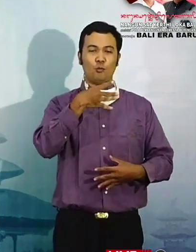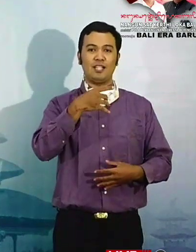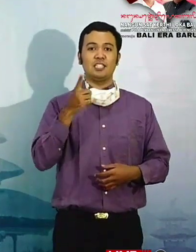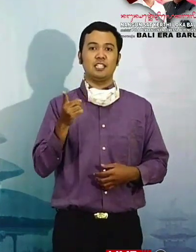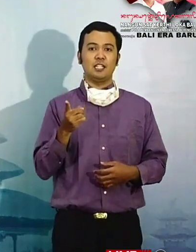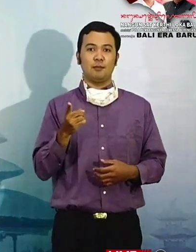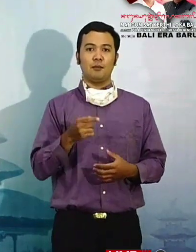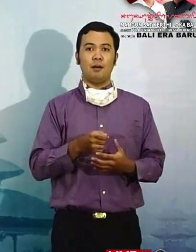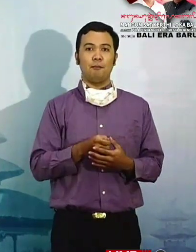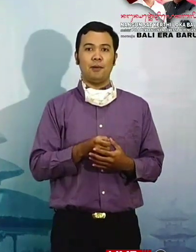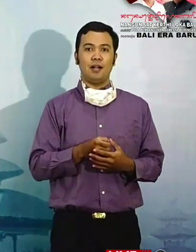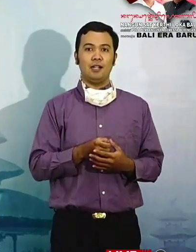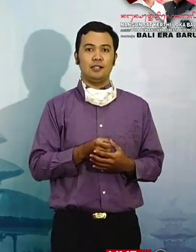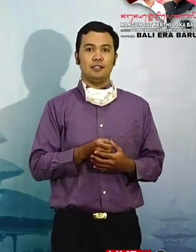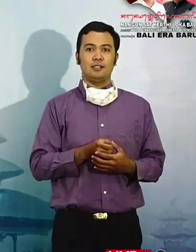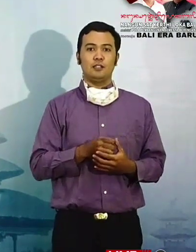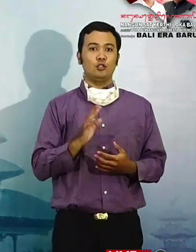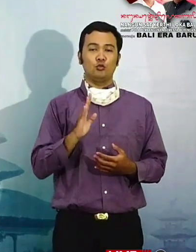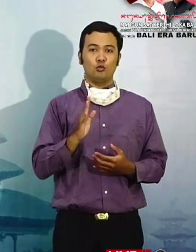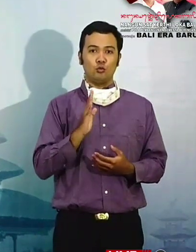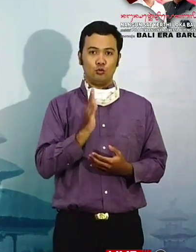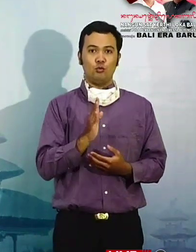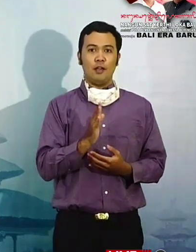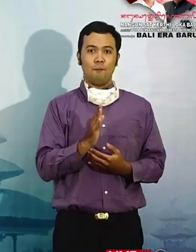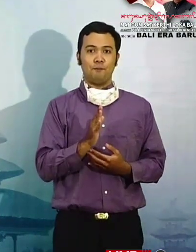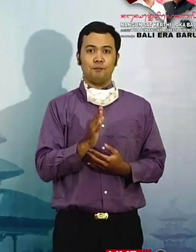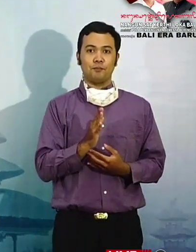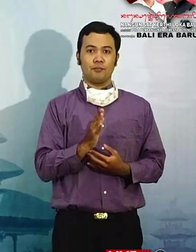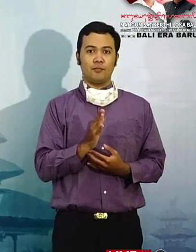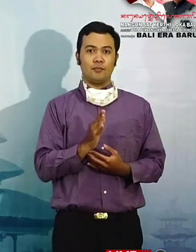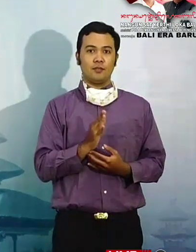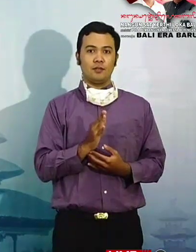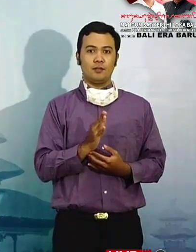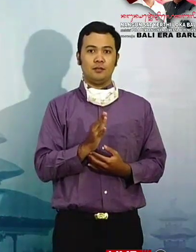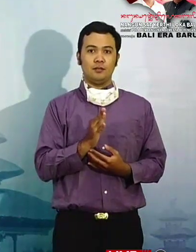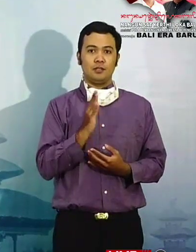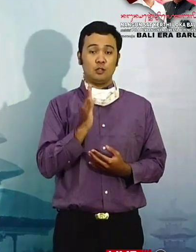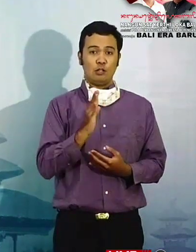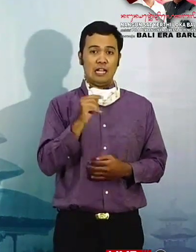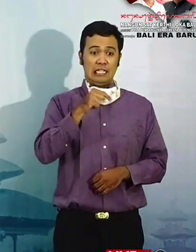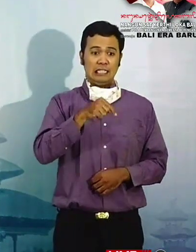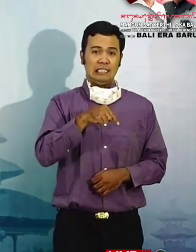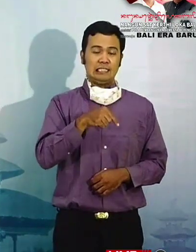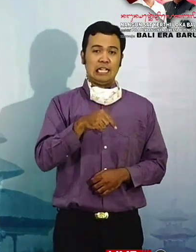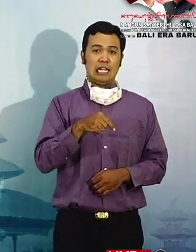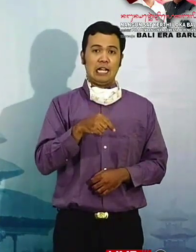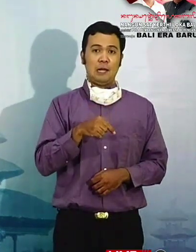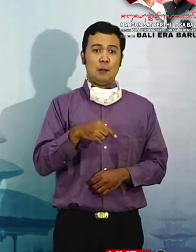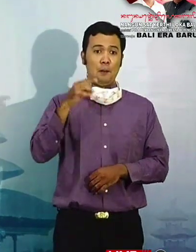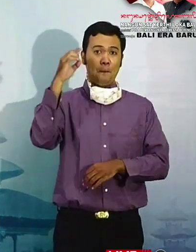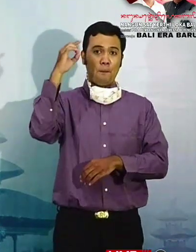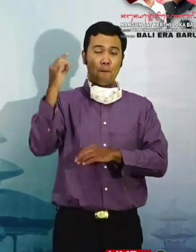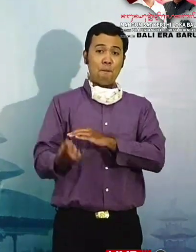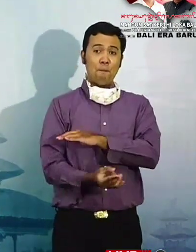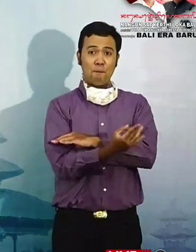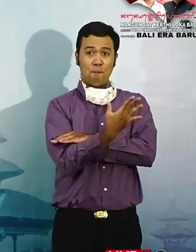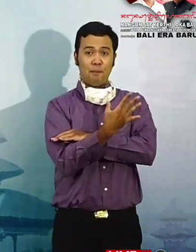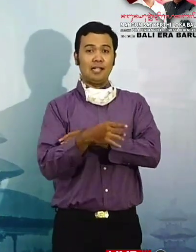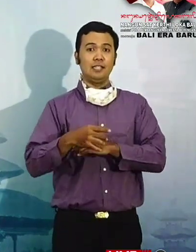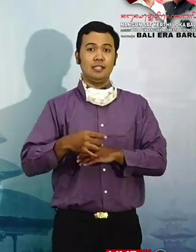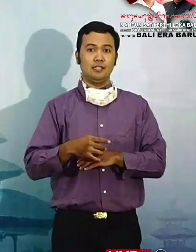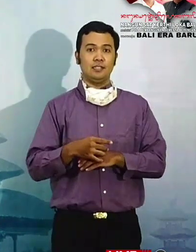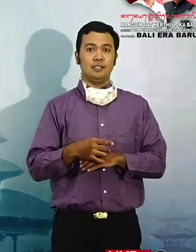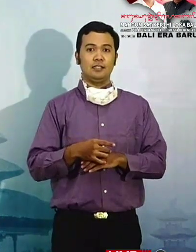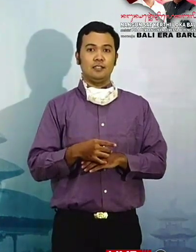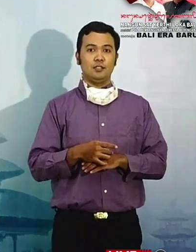tugaskan Sekda Kabupaten Bangli untuk besok paginya, karena tadi malam, untuk besok